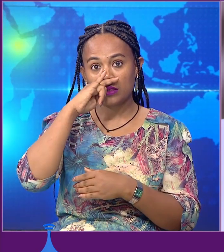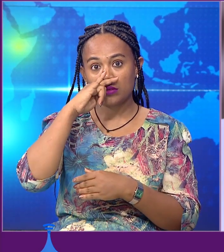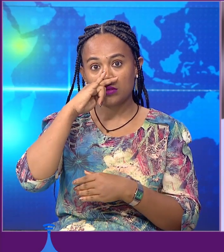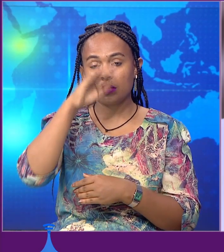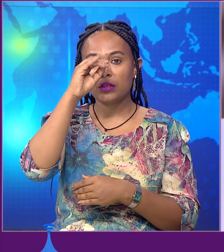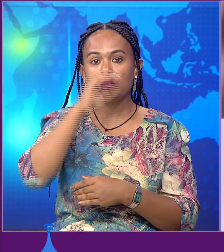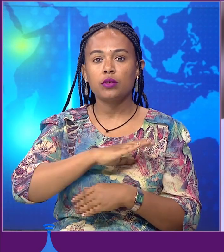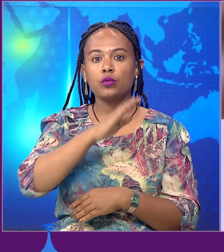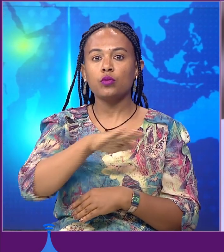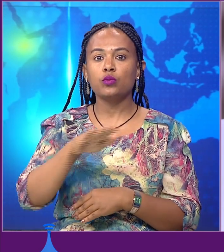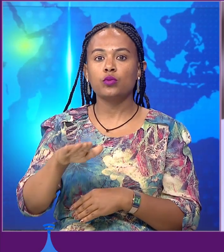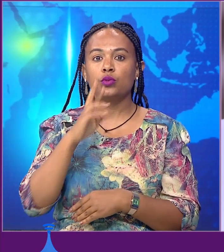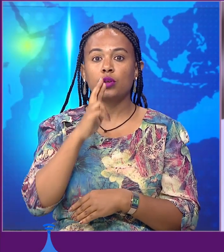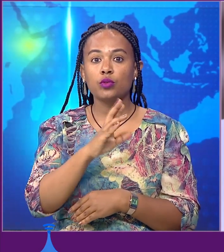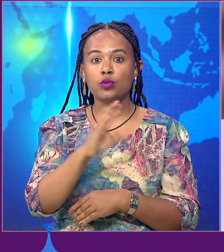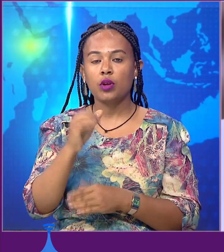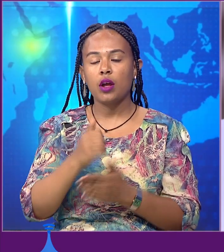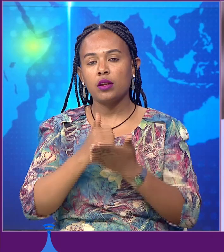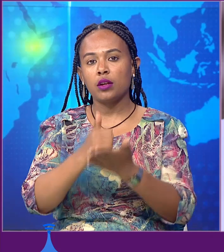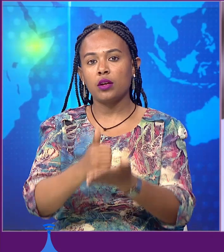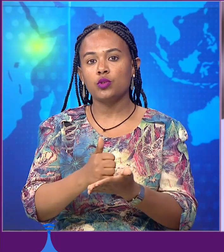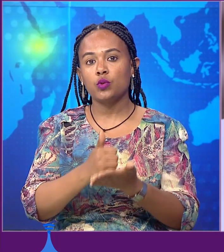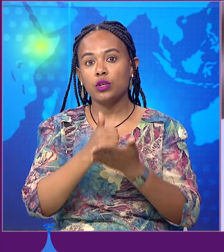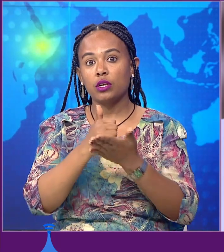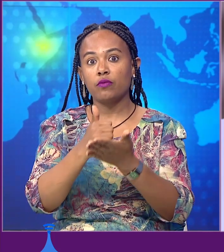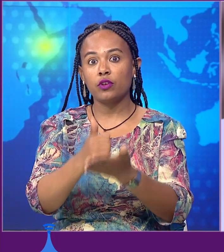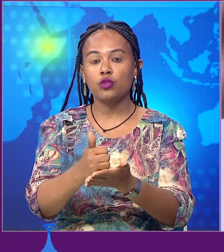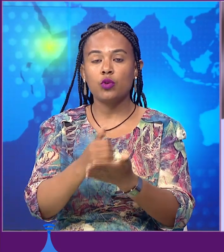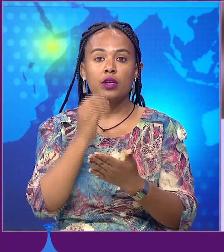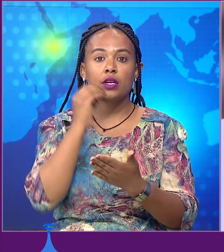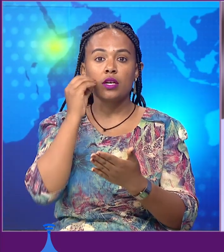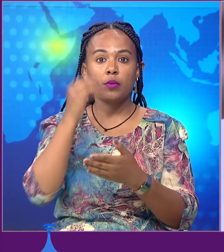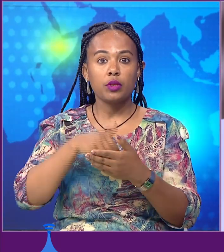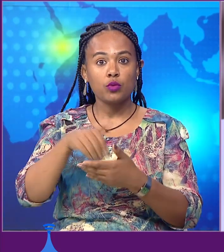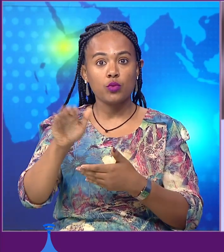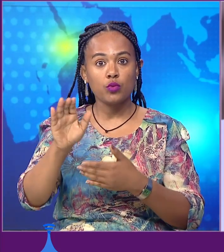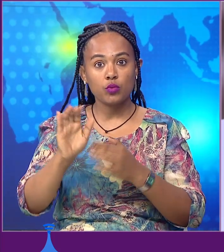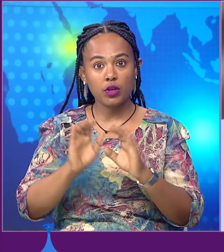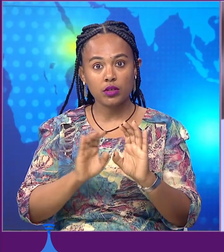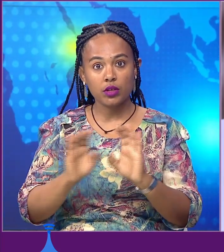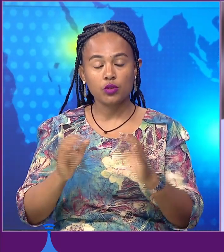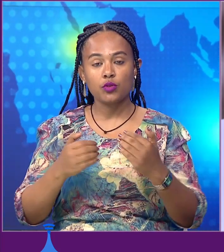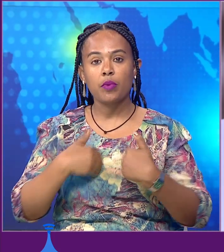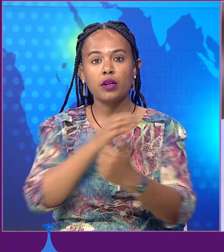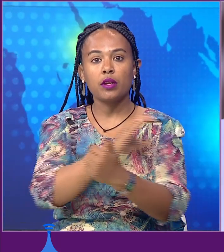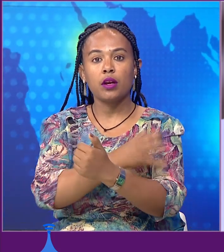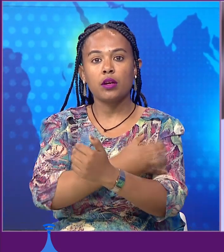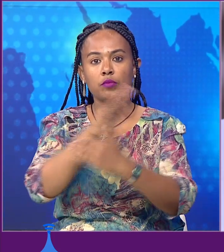የሰው ልጆች ናቸውና እንርዳቸው፣ እንደግፋቸው፣ ከቤት እንዲወጡ እናድርጋቸው። ባለን አቅም ሁሉ